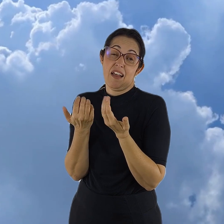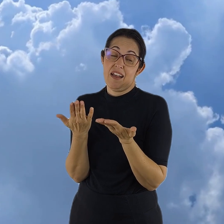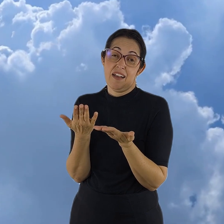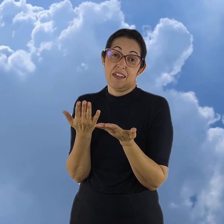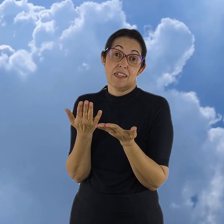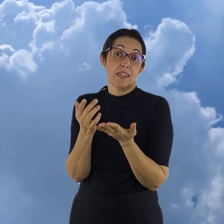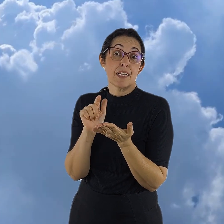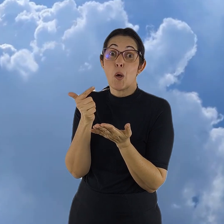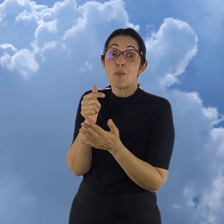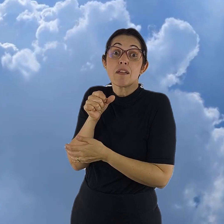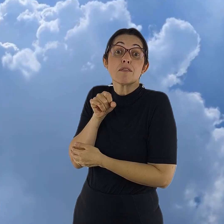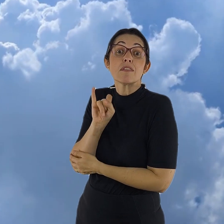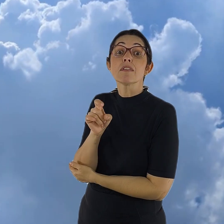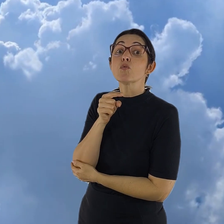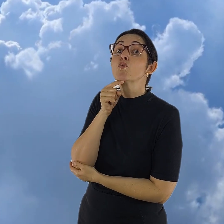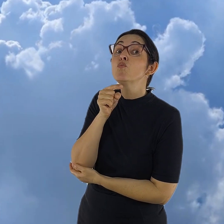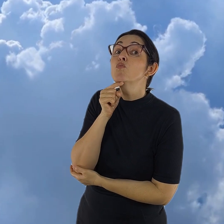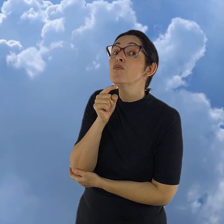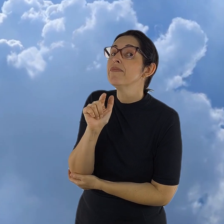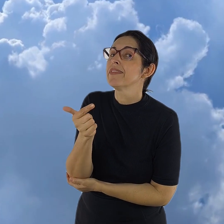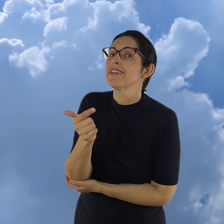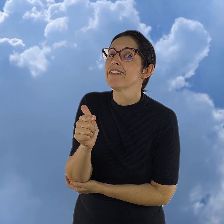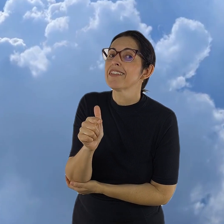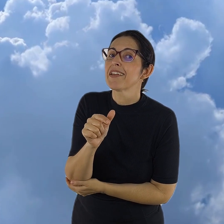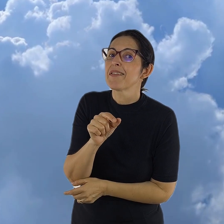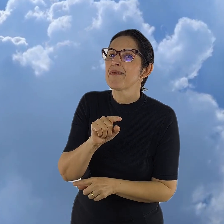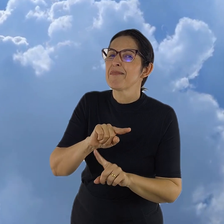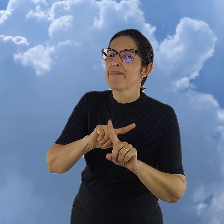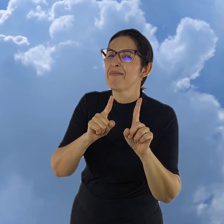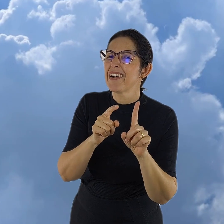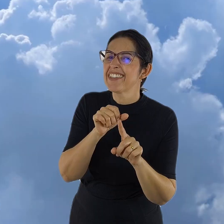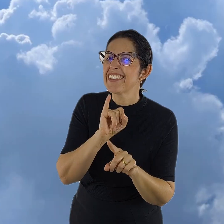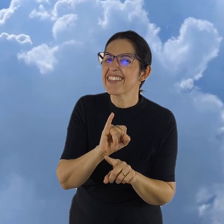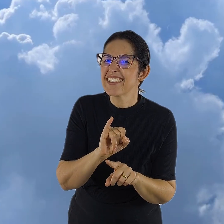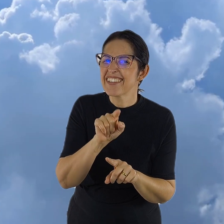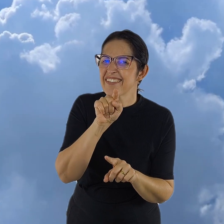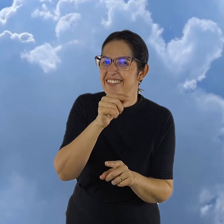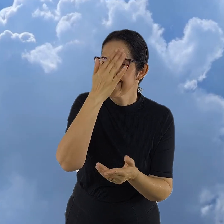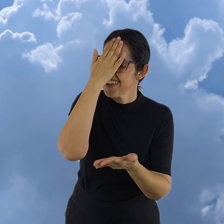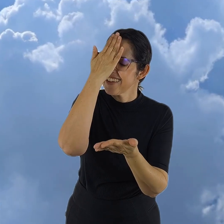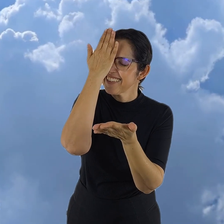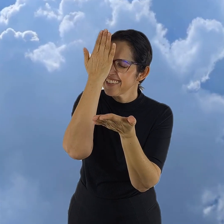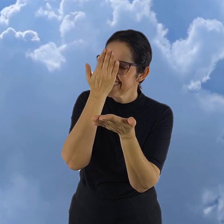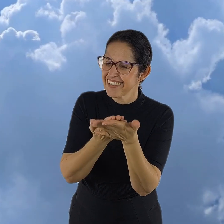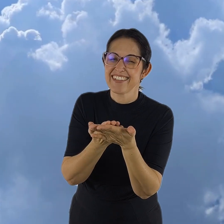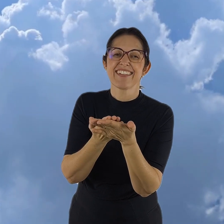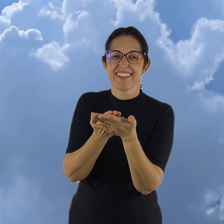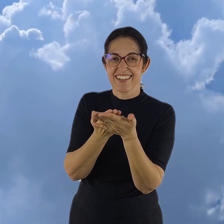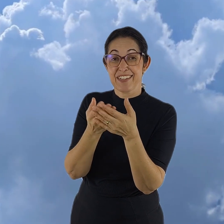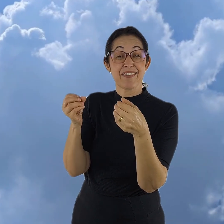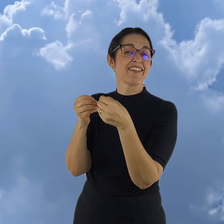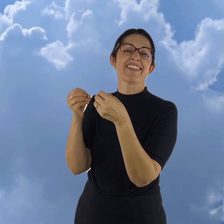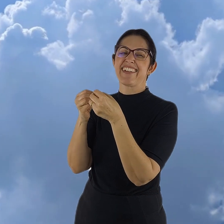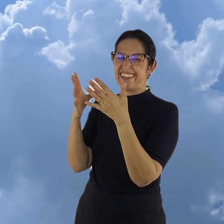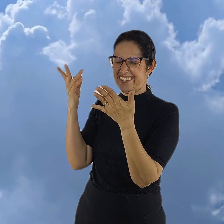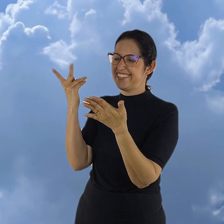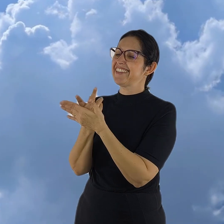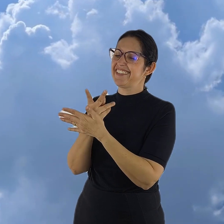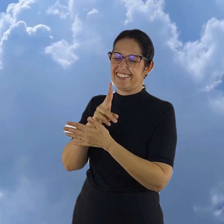eu posso, não é se. Deus é Deus, é se você crer. A partícula condicionante está no